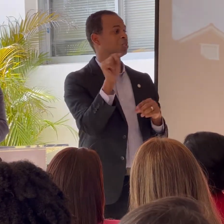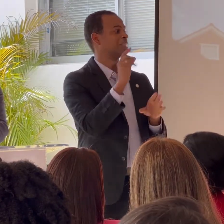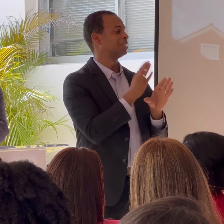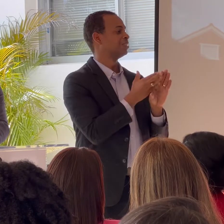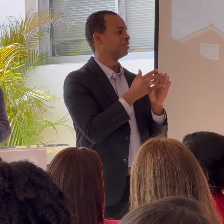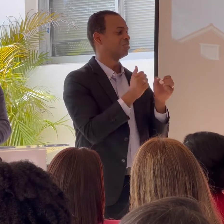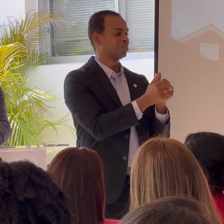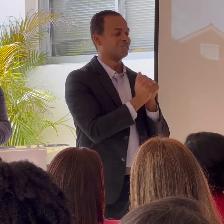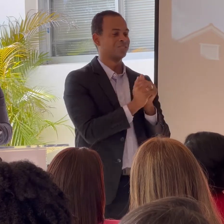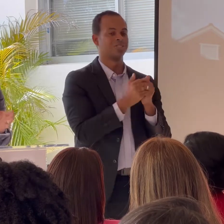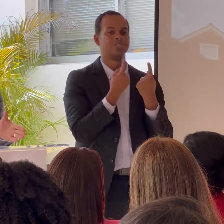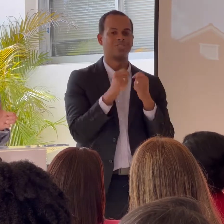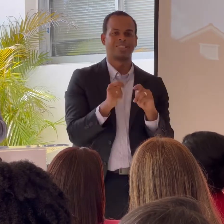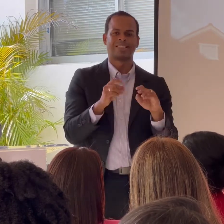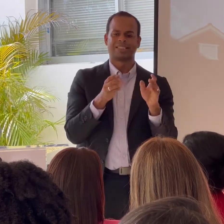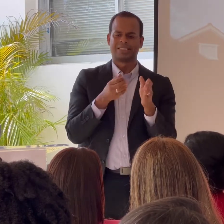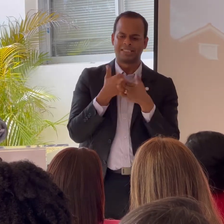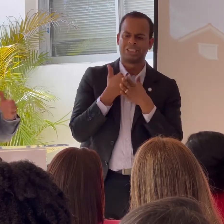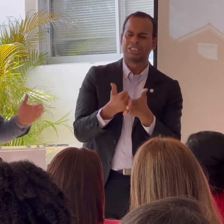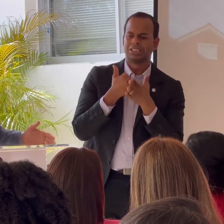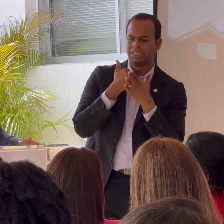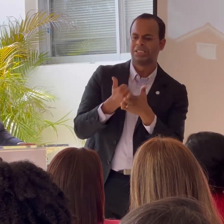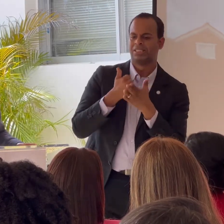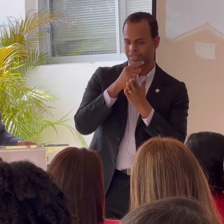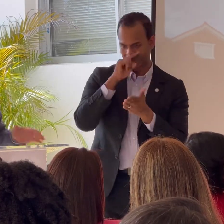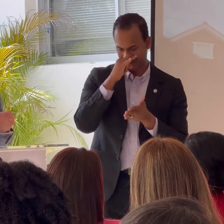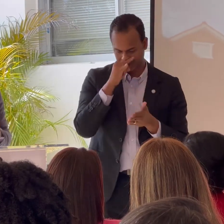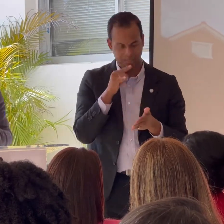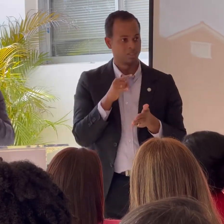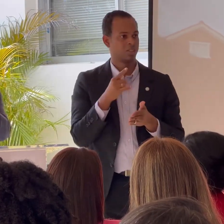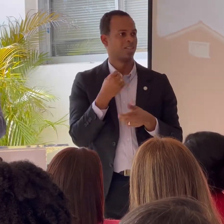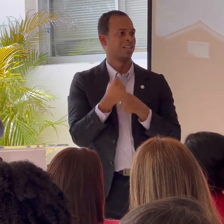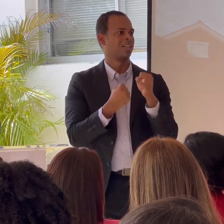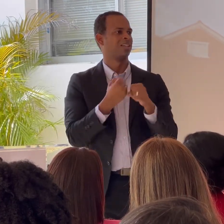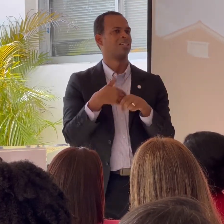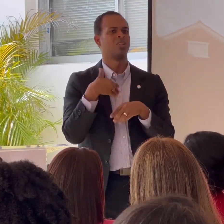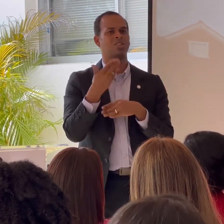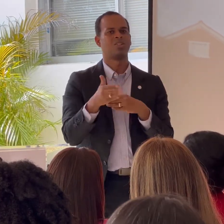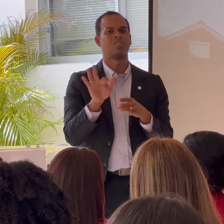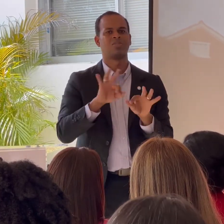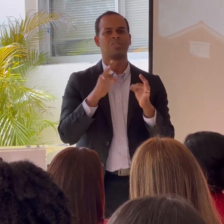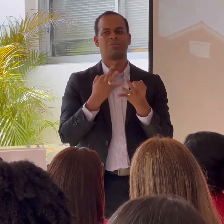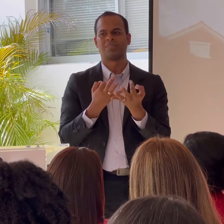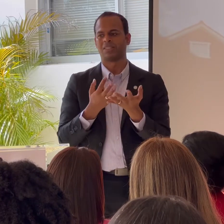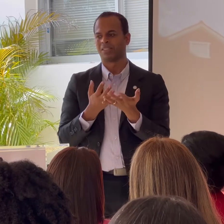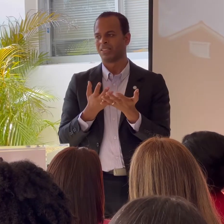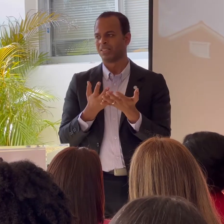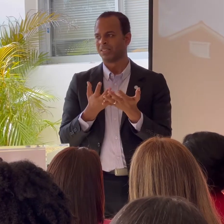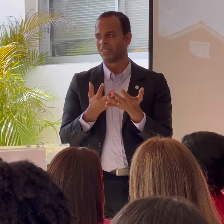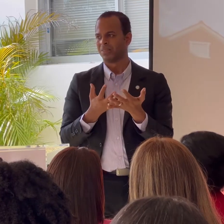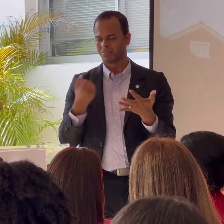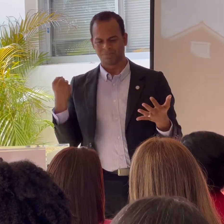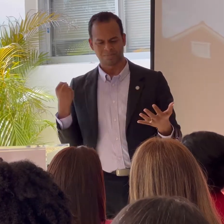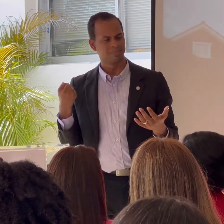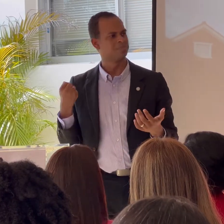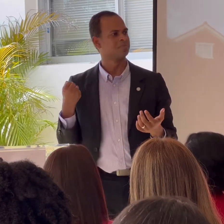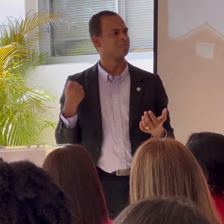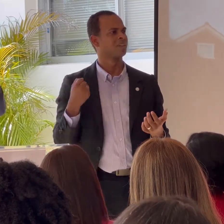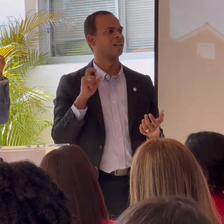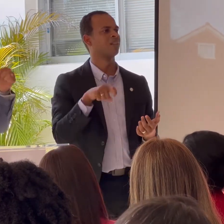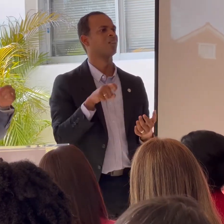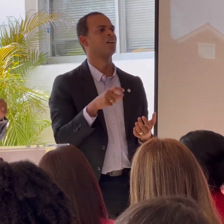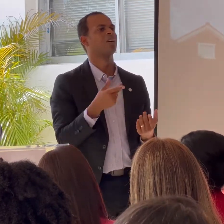psicólogos juntos tratando de enderezar a ese niño años después que ha sido lacerada su familia. ¿Qué fue lo que faltó allí?